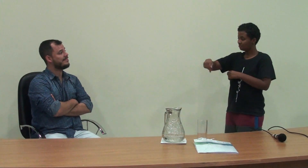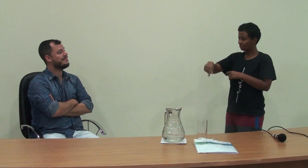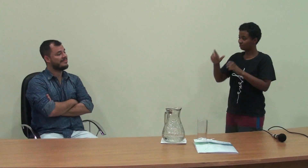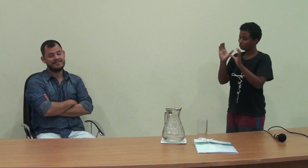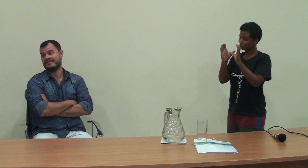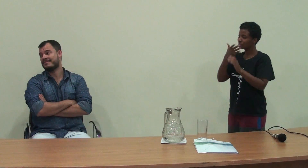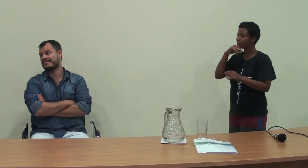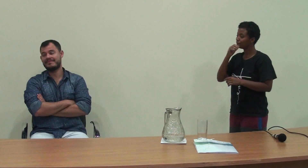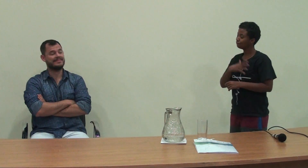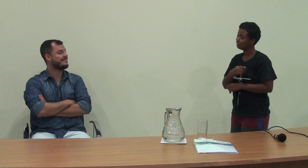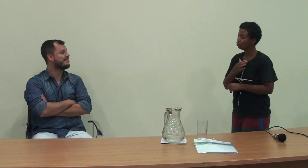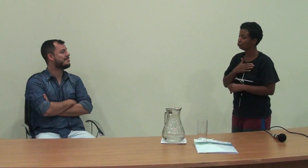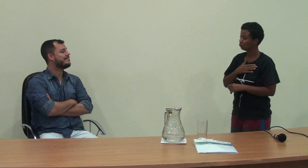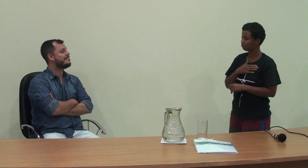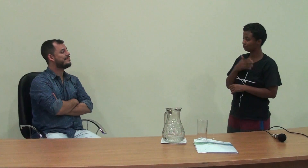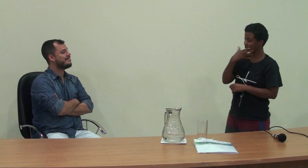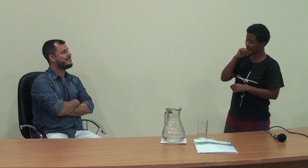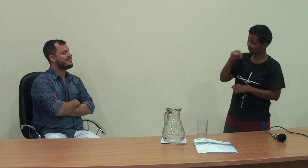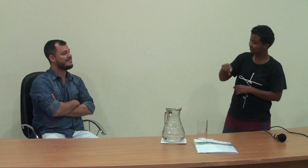na UFJM,